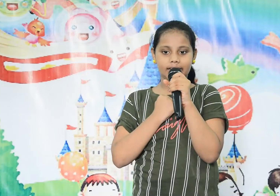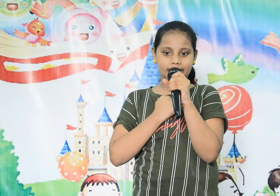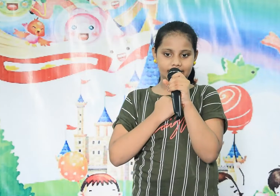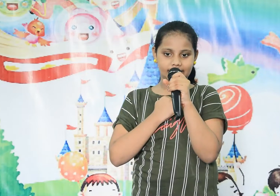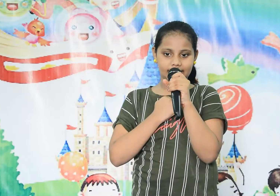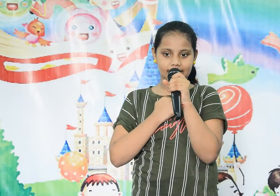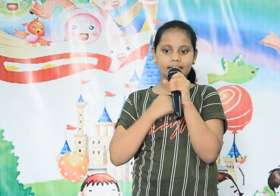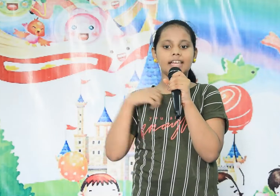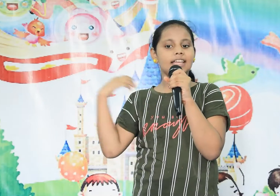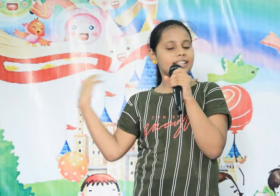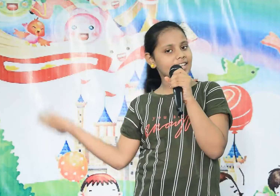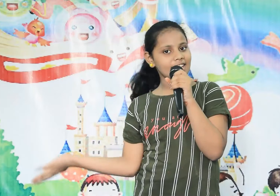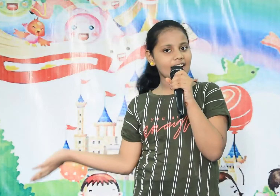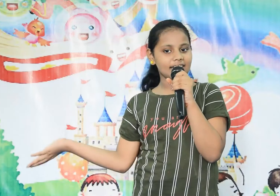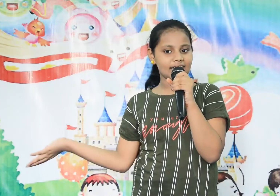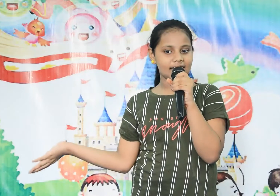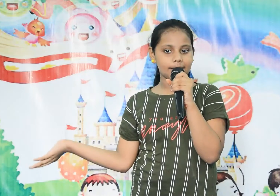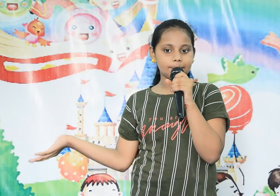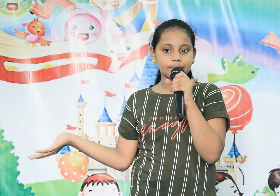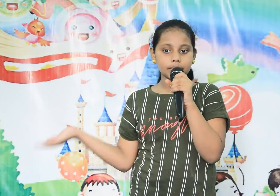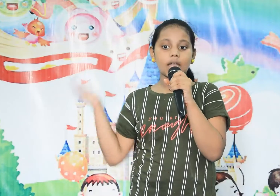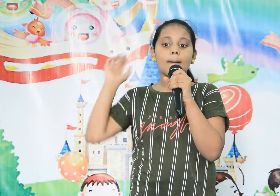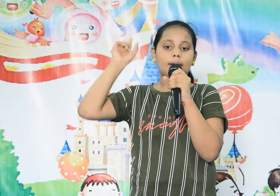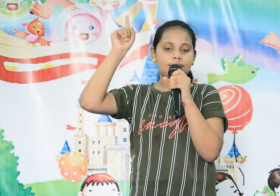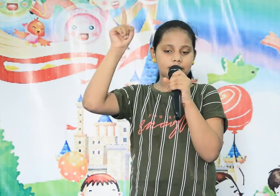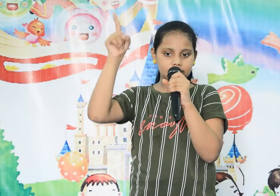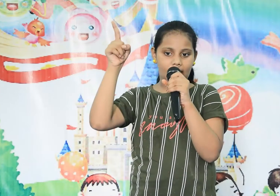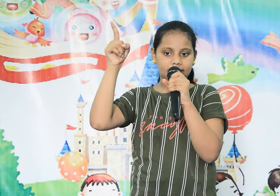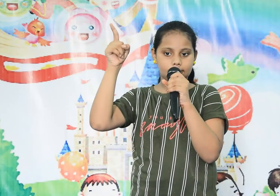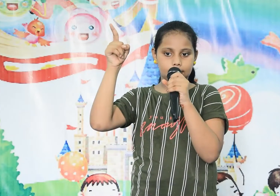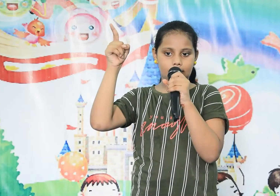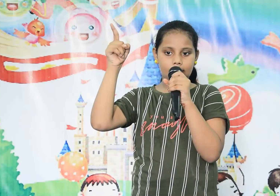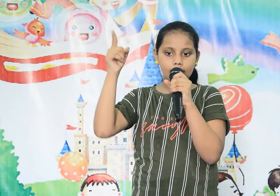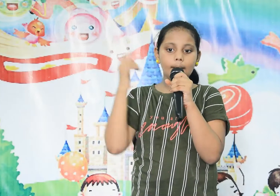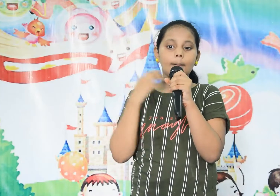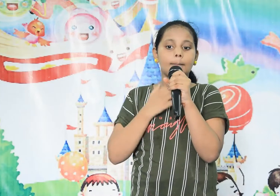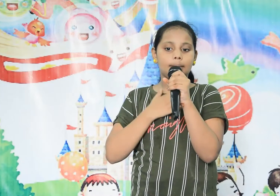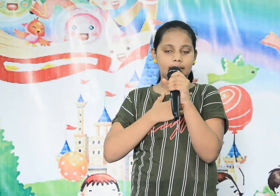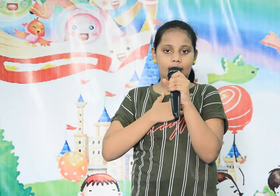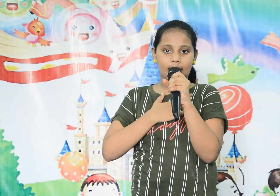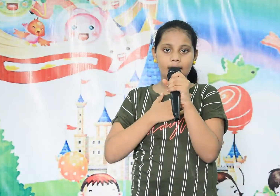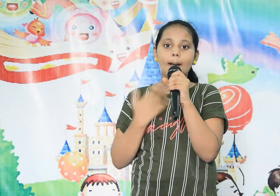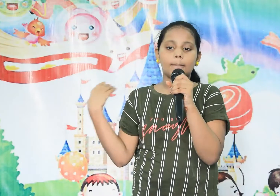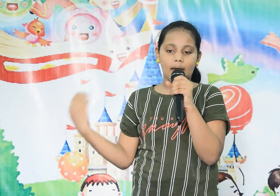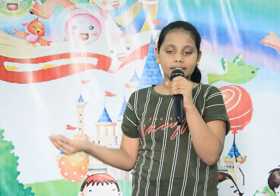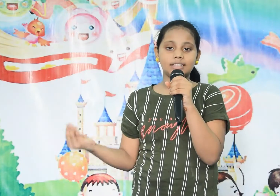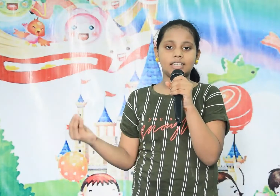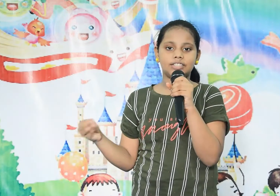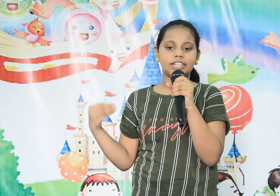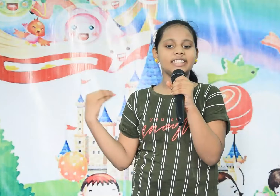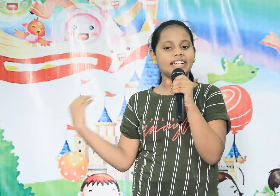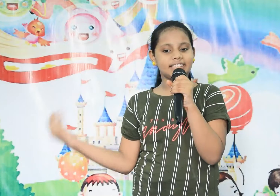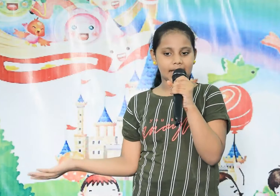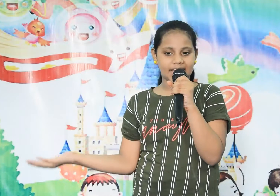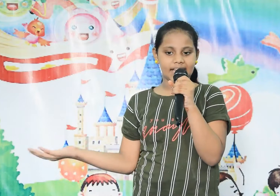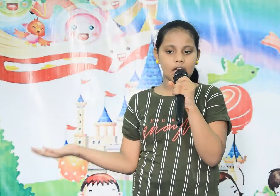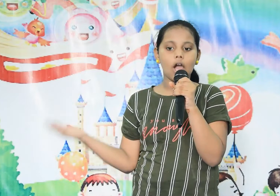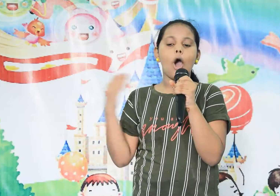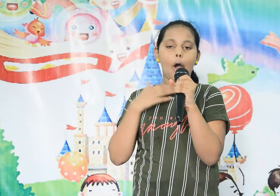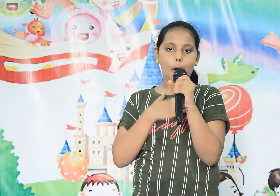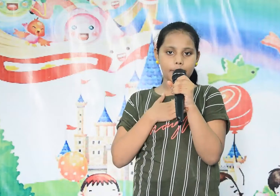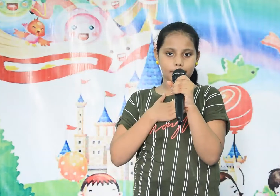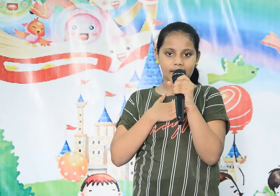प्राप्त करने के लिए तैयार है। पवित्र आत्मा मेरा मार्गदर्शन करता